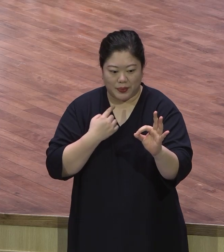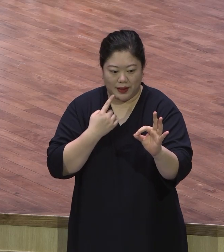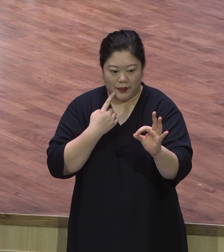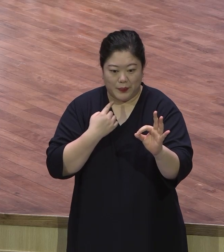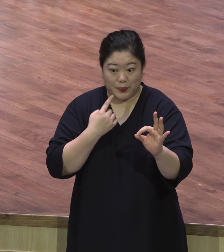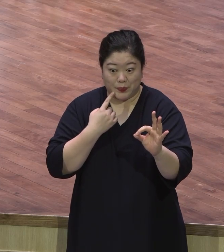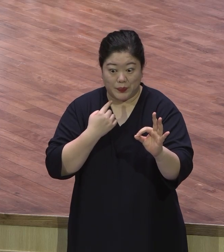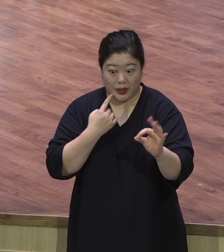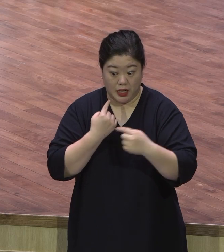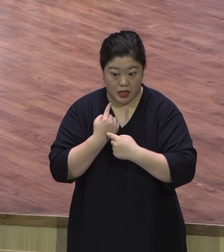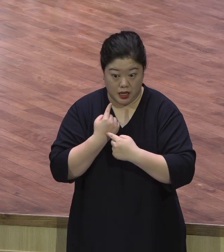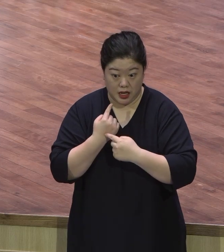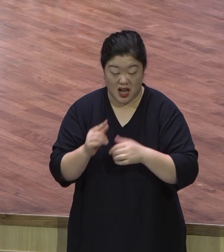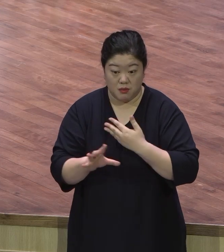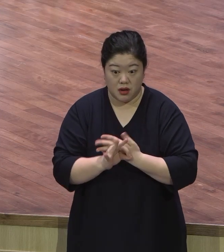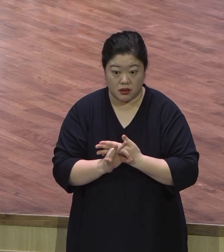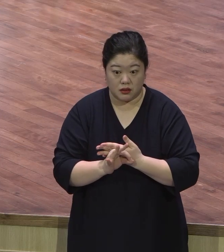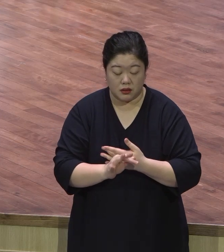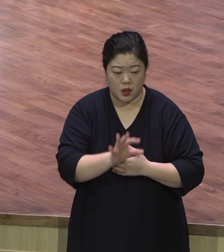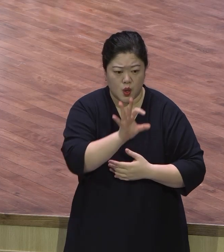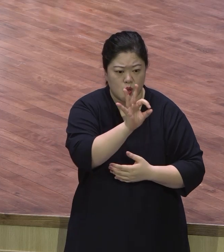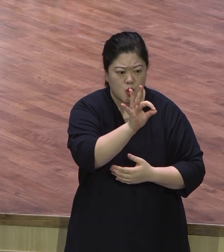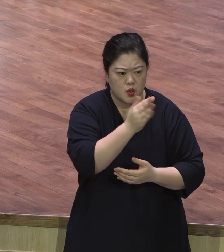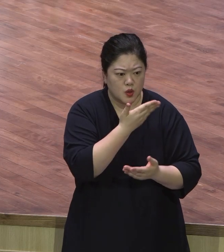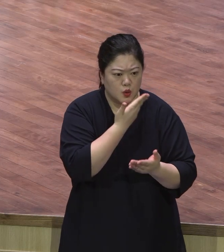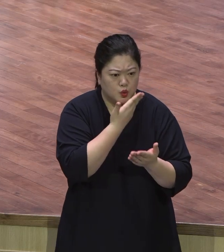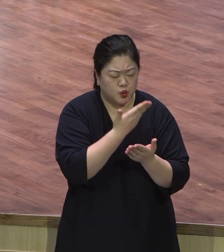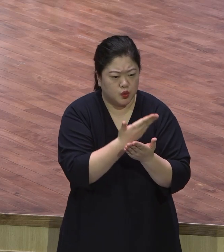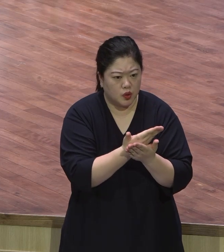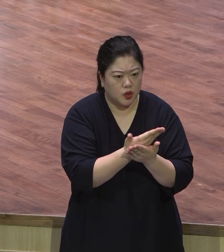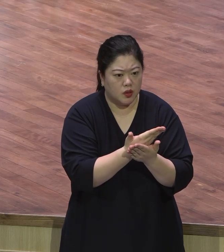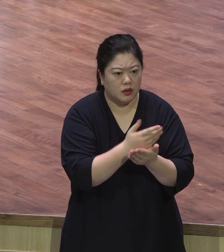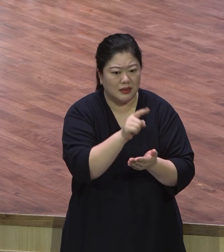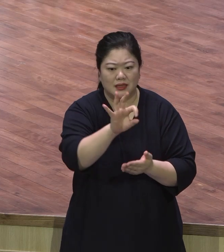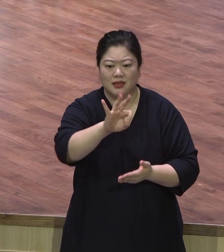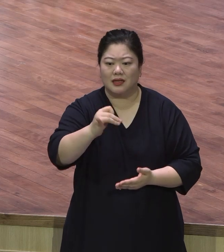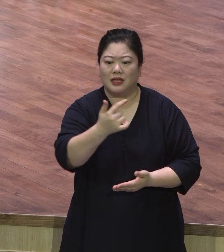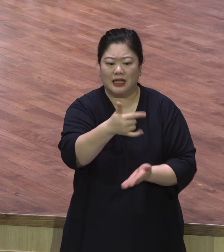인격재처럼 사람을 지배하게